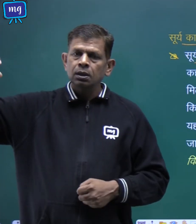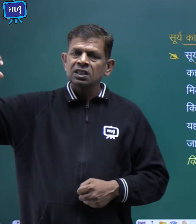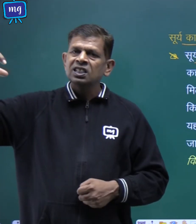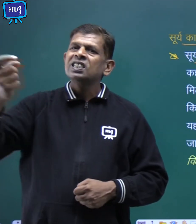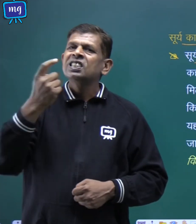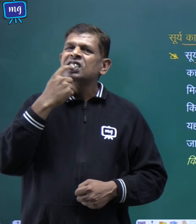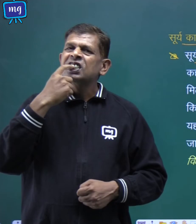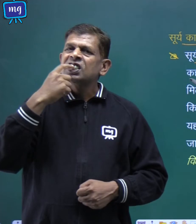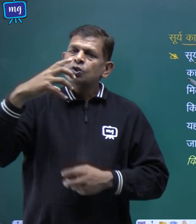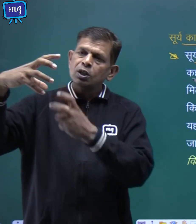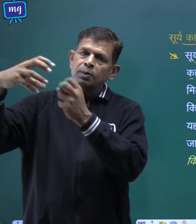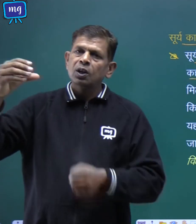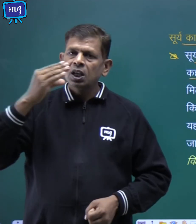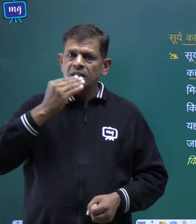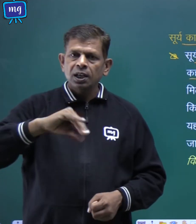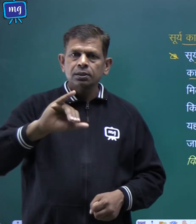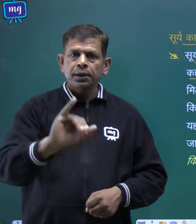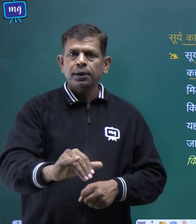श्वेत प्रकाश कहलाता है।